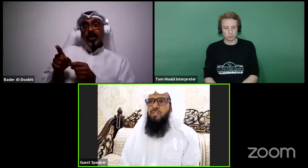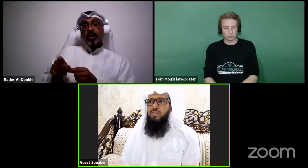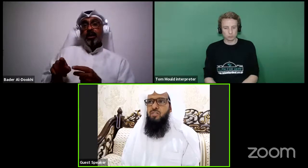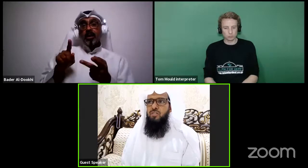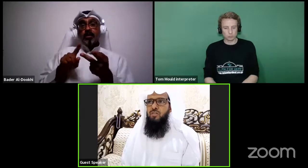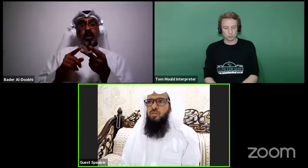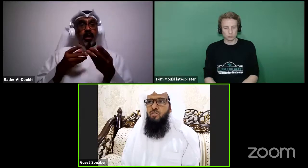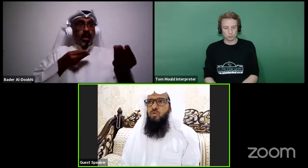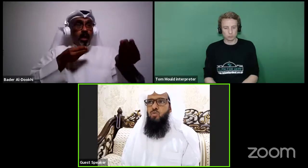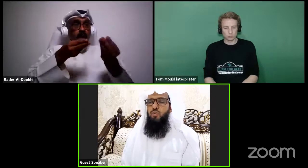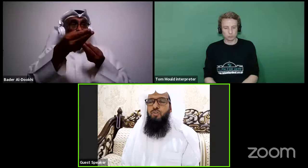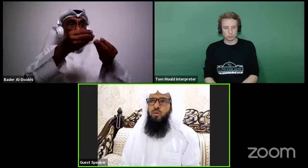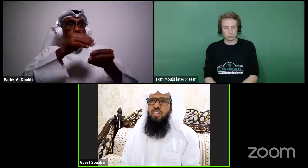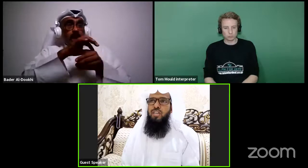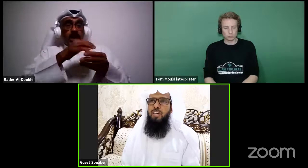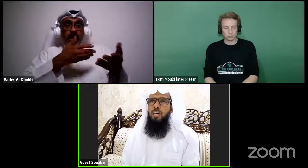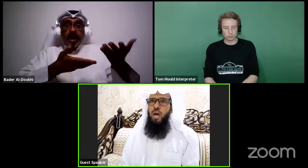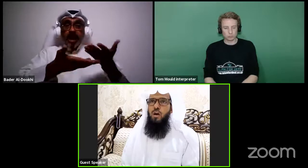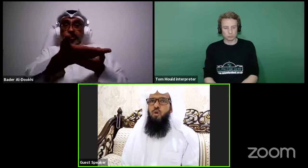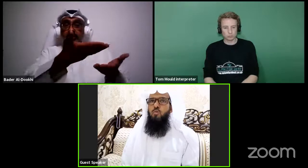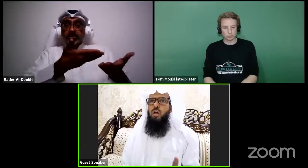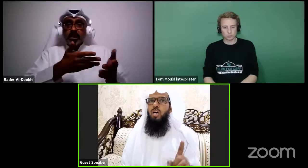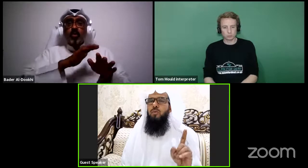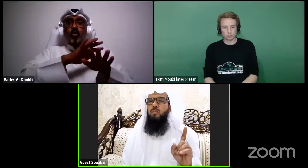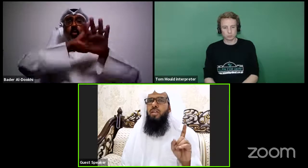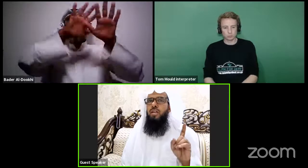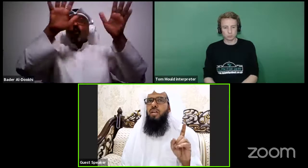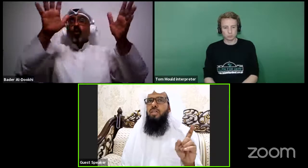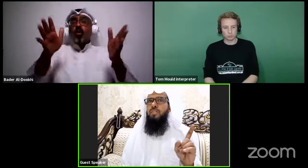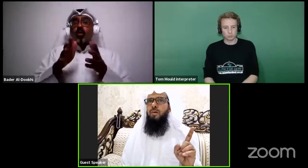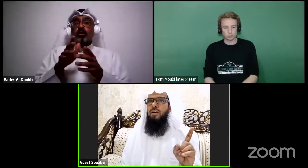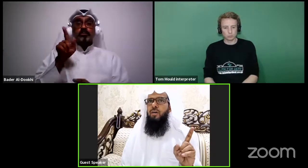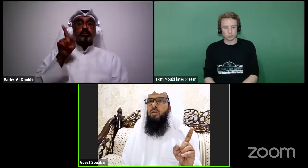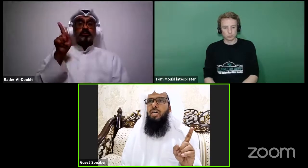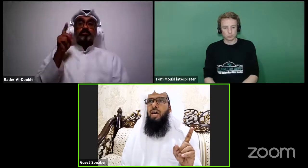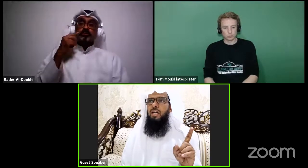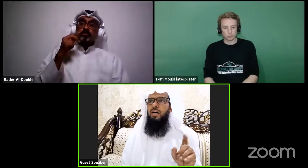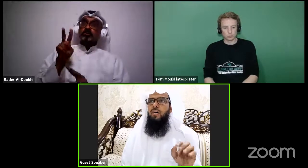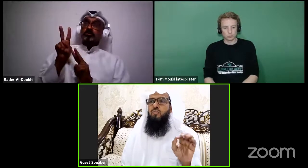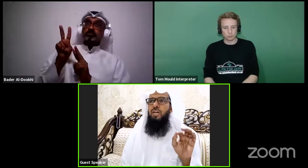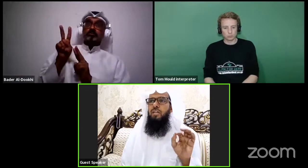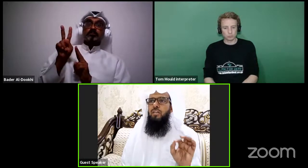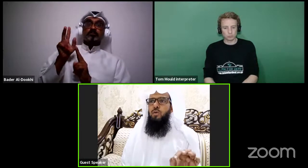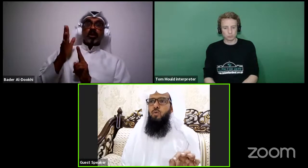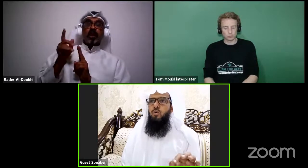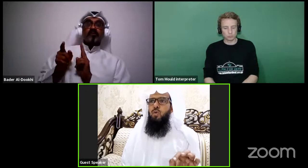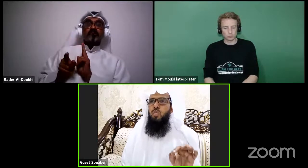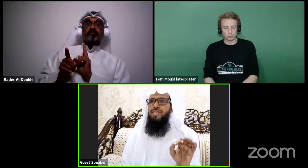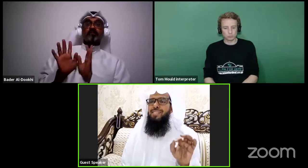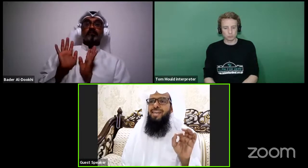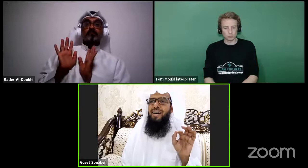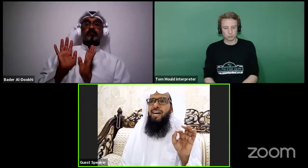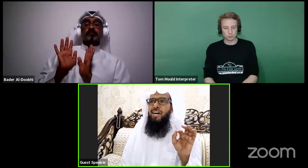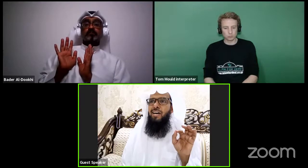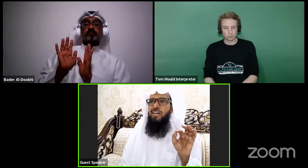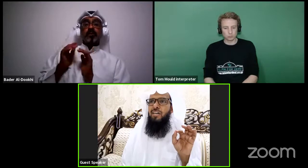مع الناس، وفي كل حين فهو مراقب لله تبارك وتعالى، فإنه